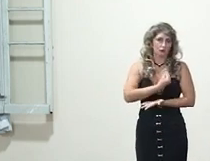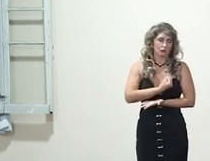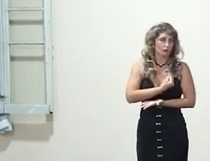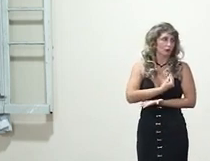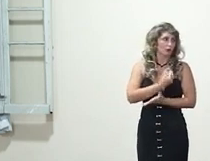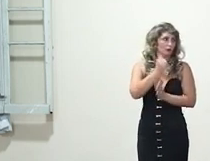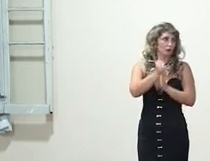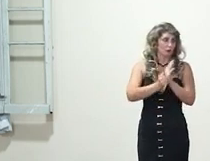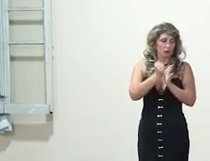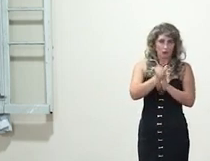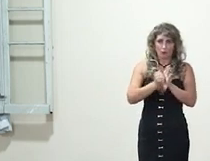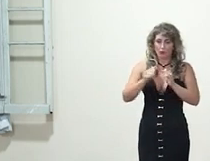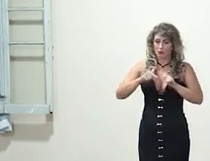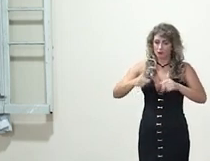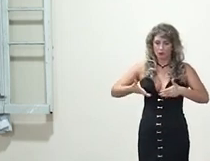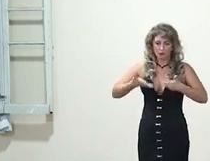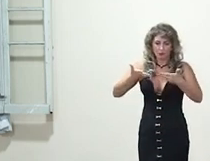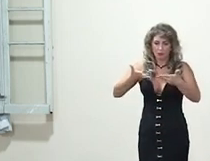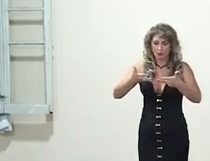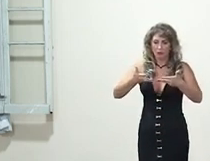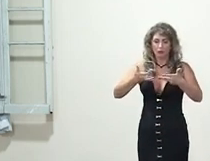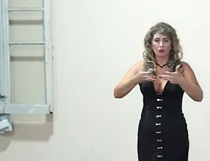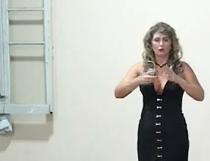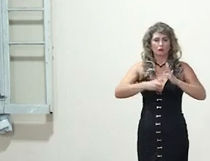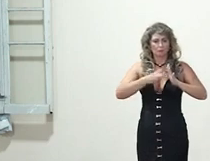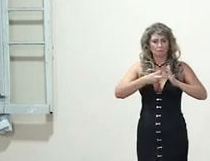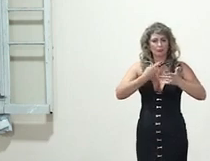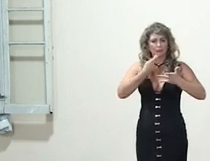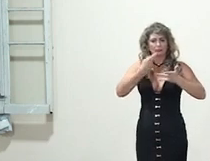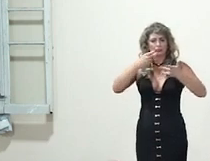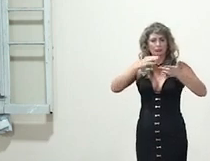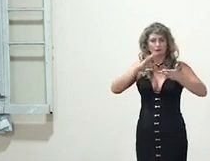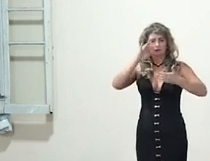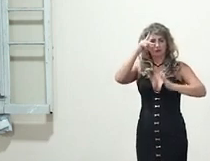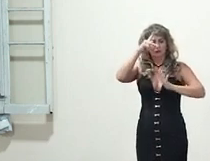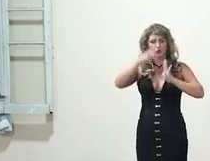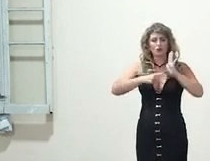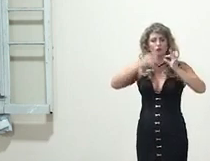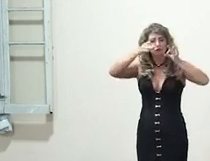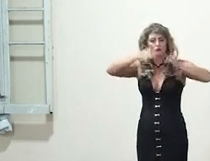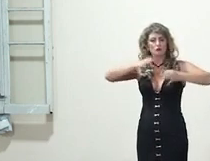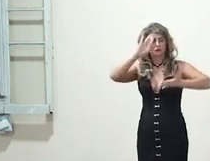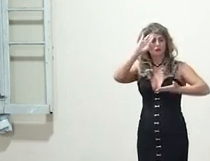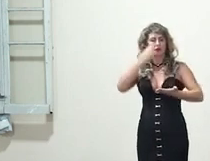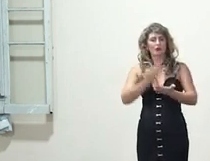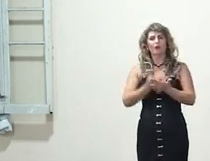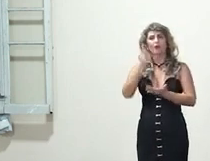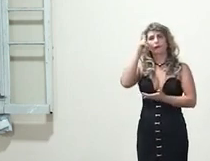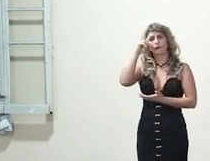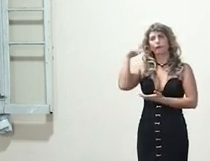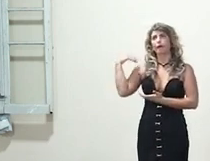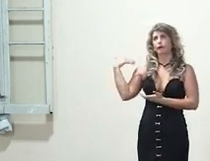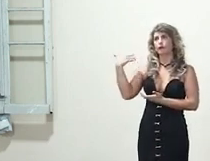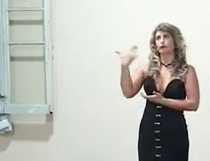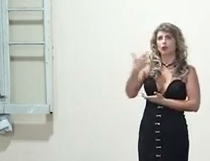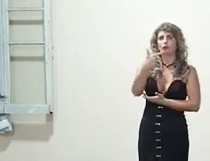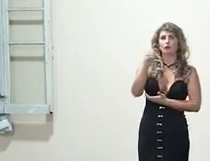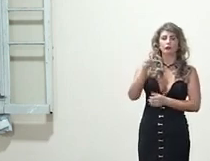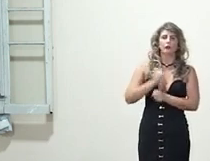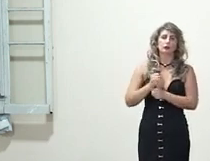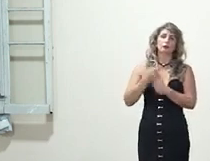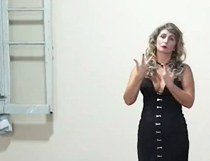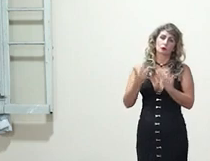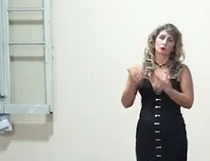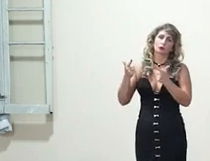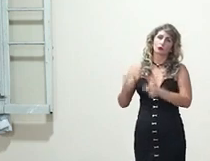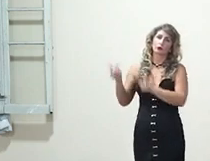que ser trabalhada essa questão. E um trem de velho tem que ter projetos convincentes. Você não consegue chegar para eles falando a mesma historinha que contaram para eles há 20 anos atrás